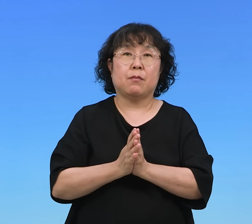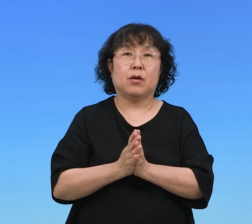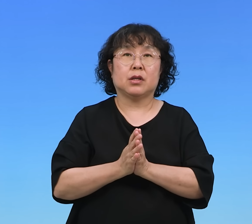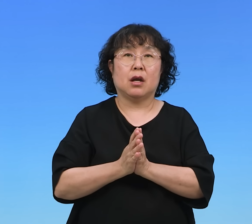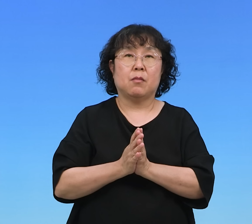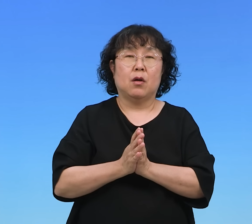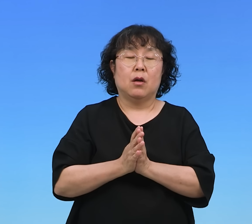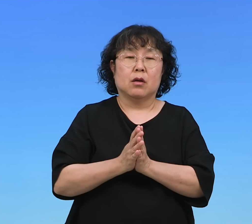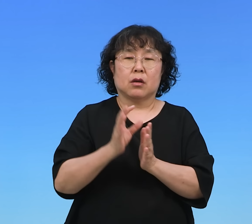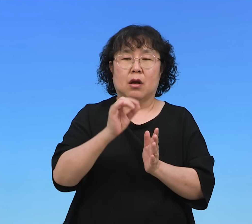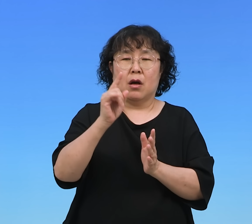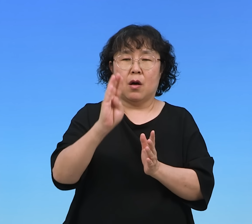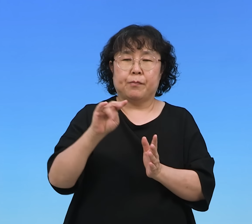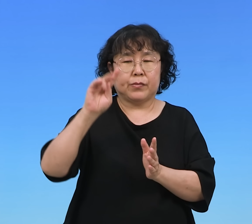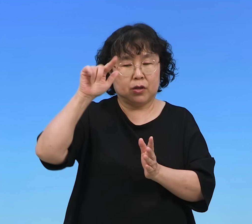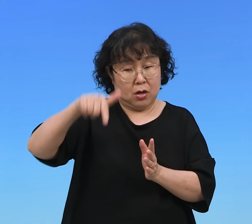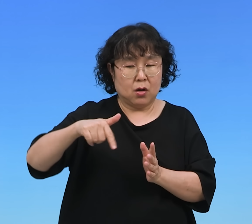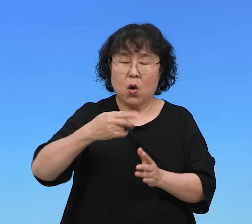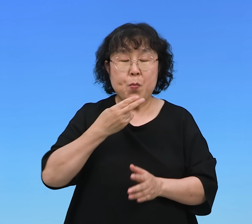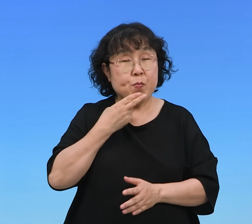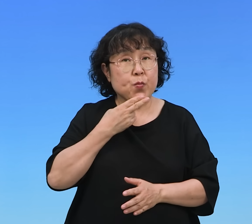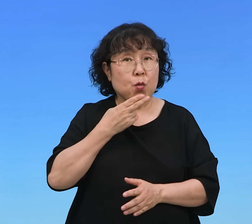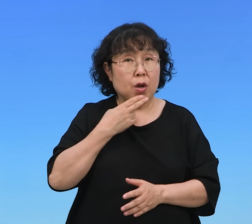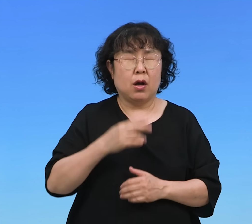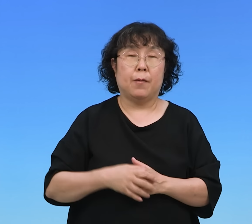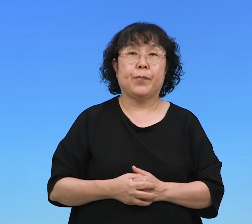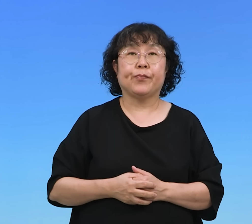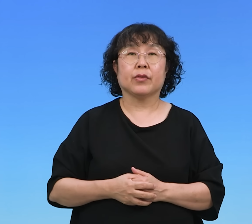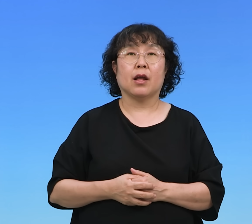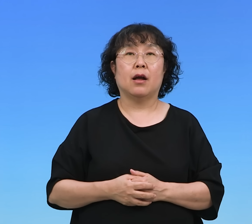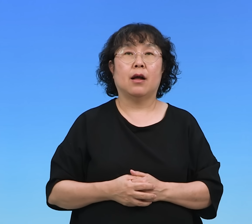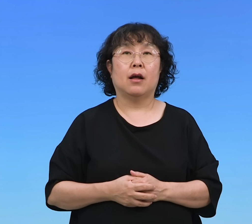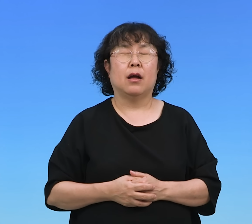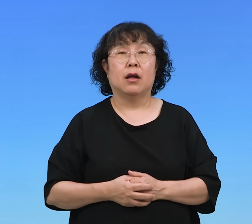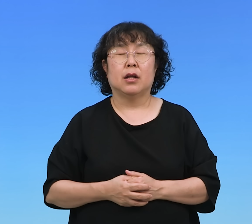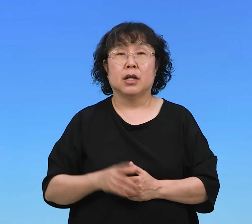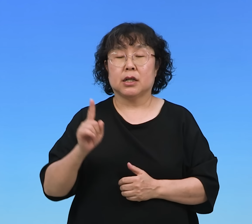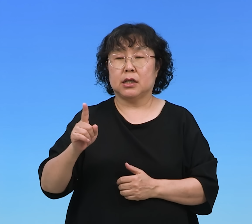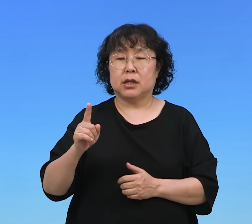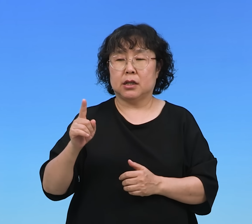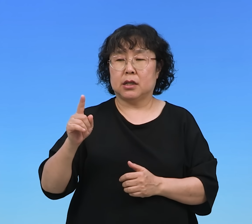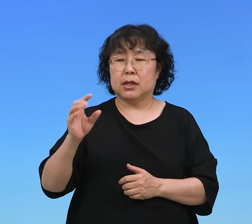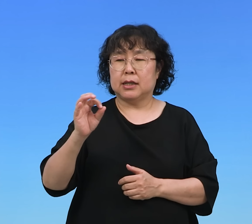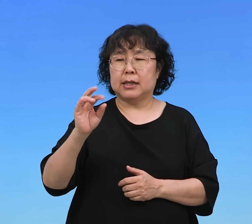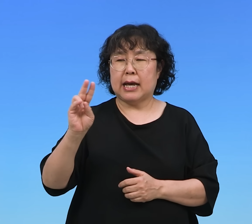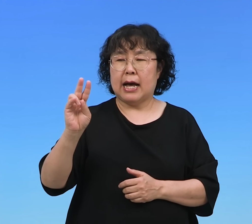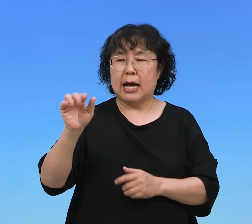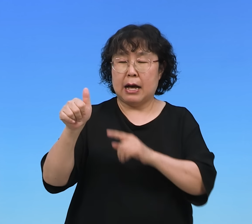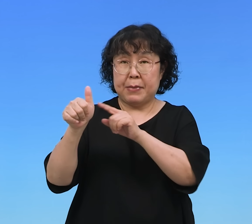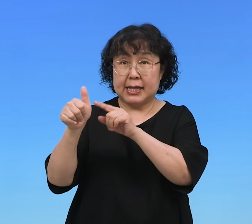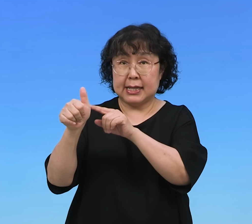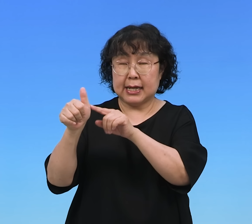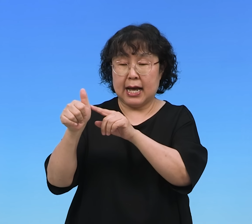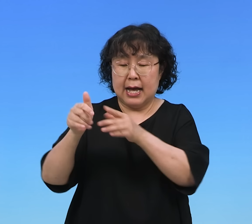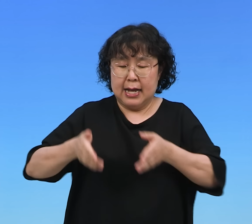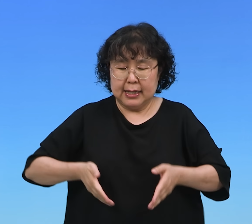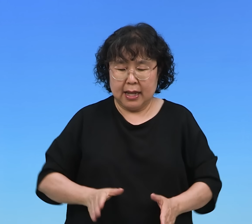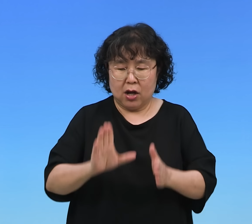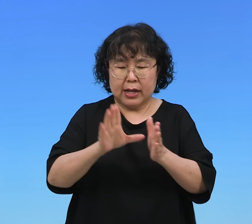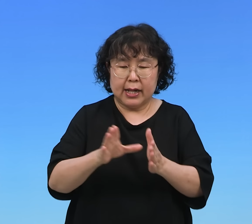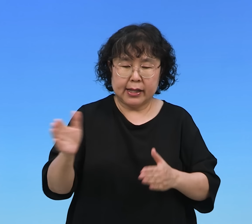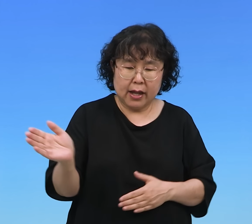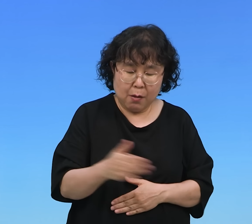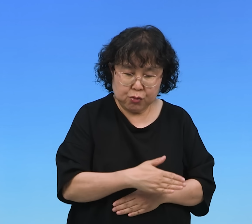에녹처럼 뭐 업적을 남긴 것도 뭐 기록이 되어 있지 않고 무엇보다도 그는 태어날 때부터